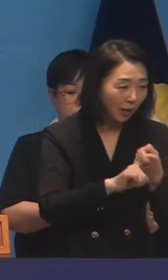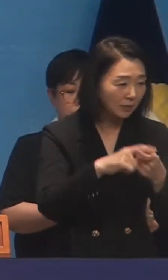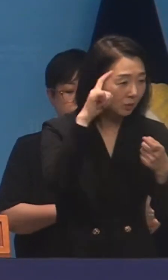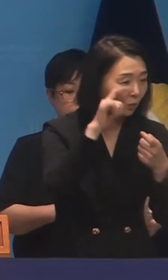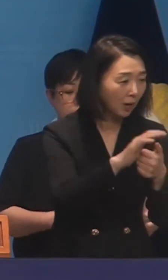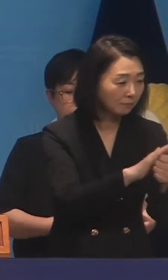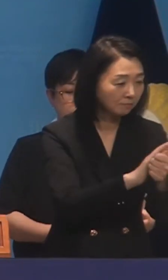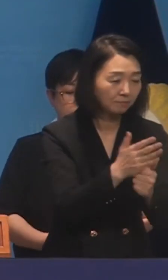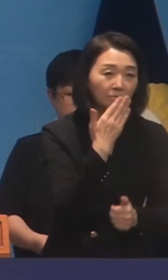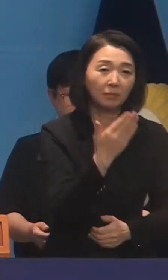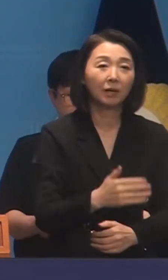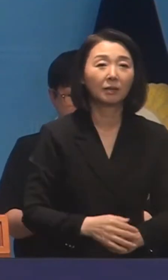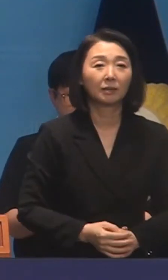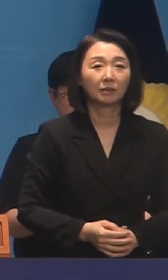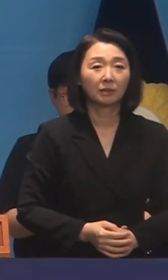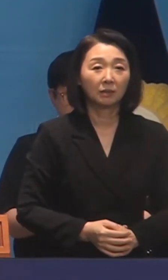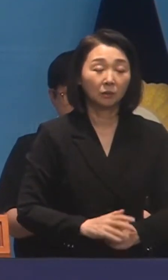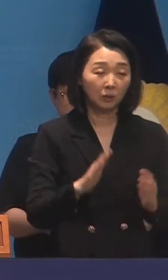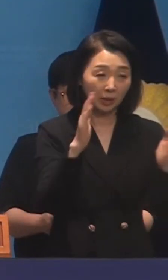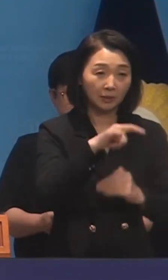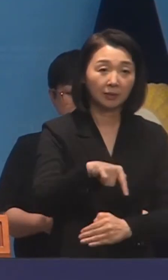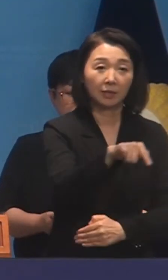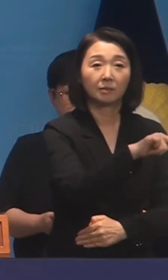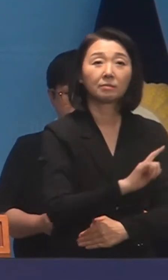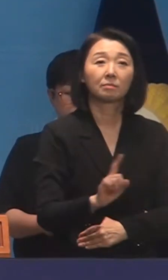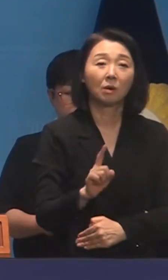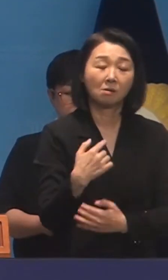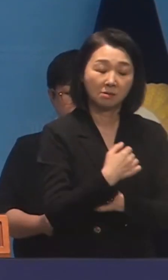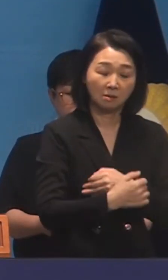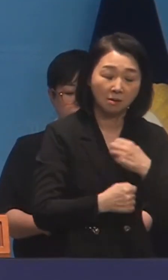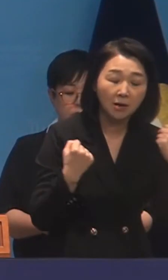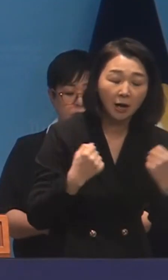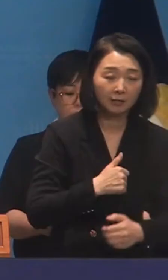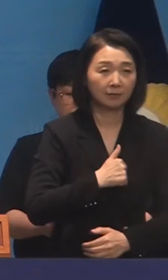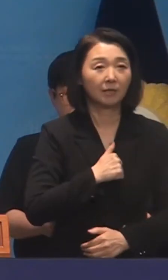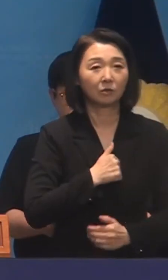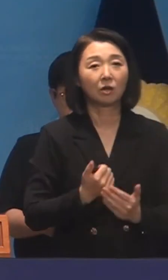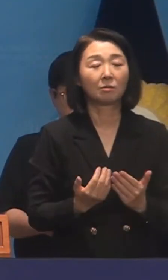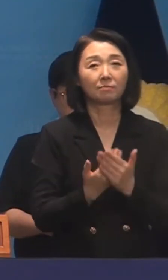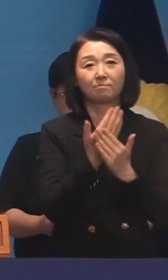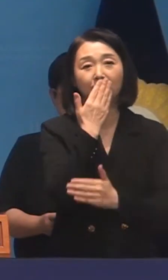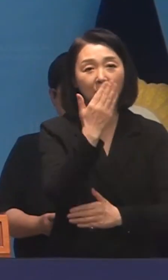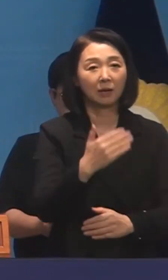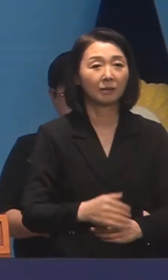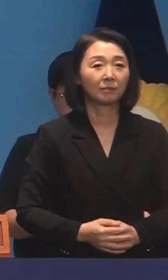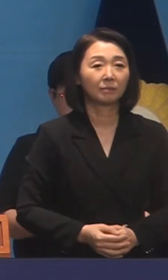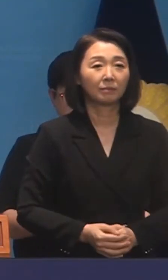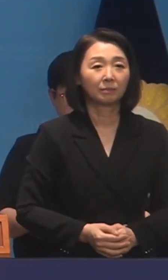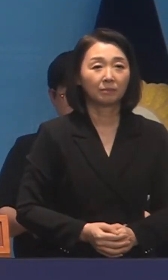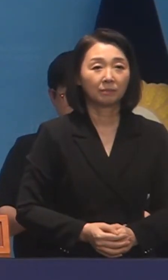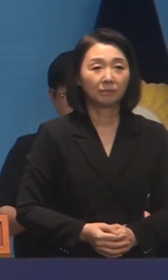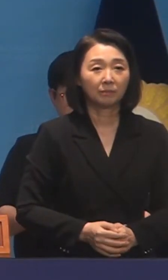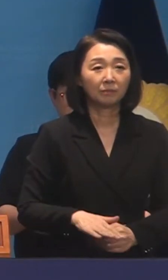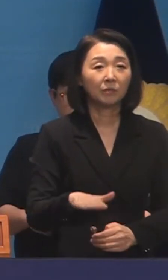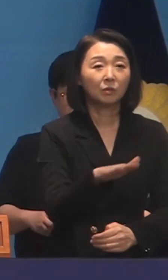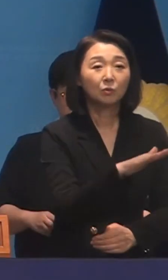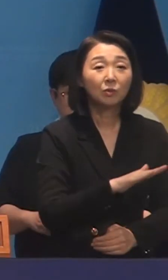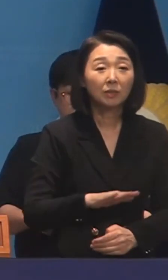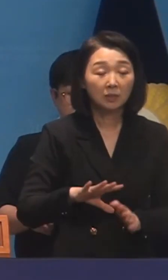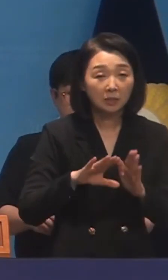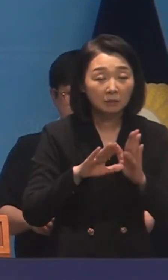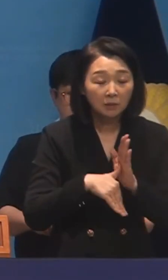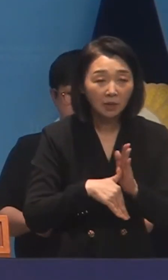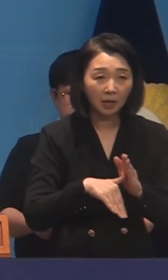있게 될 것이며 아이들은 건강한 자존감을 키울 수 있을 것입니다. 우리는 이